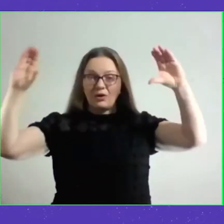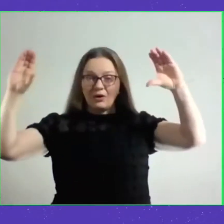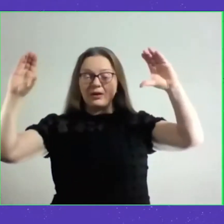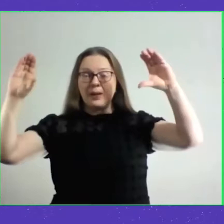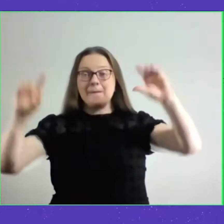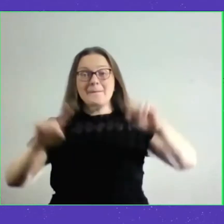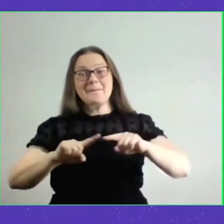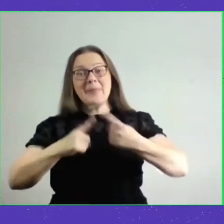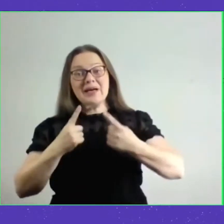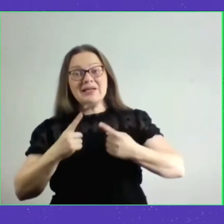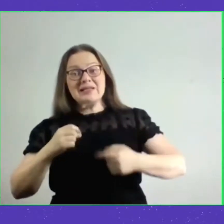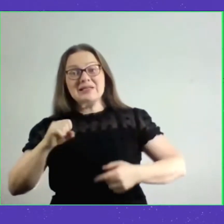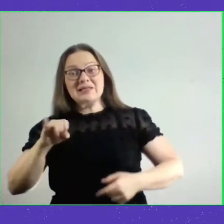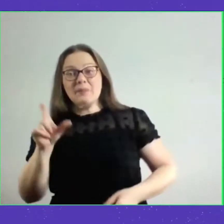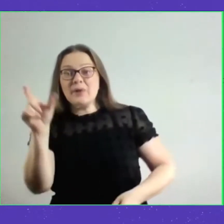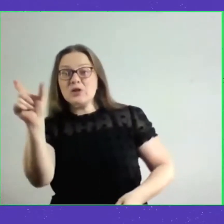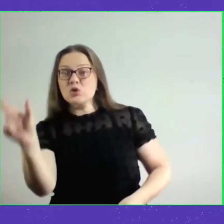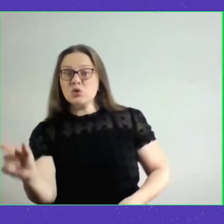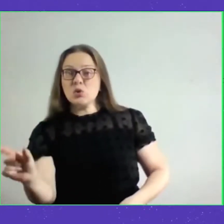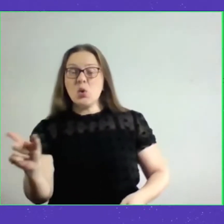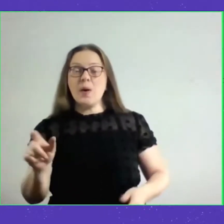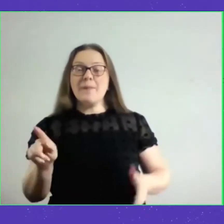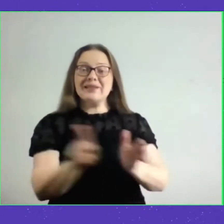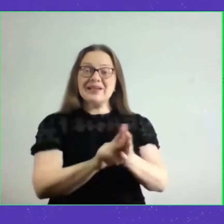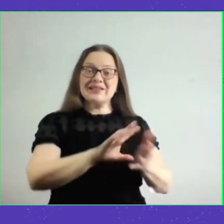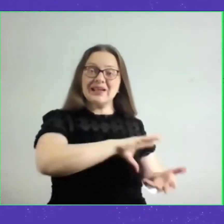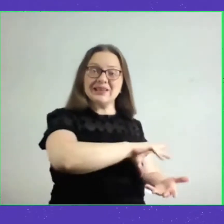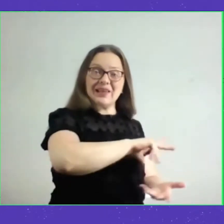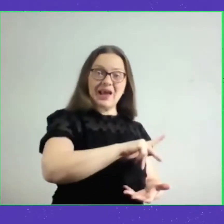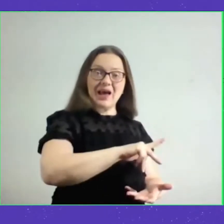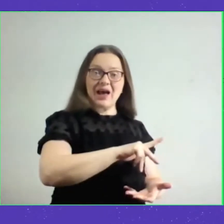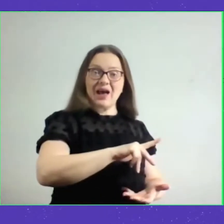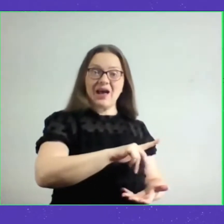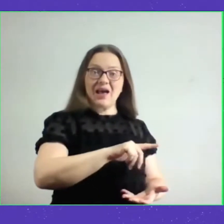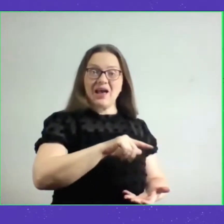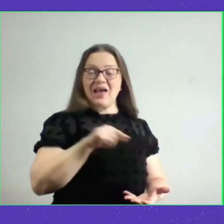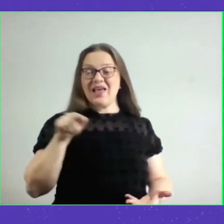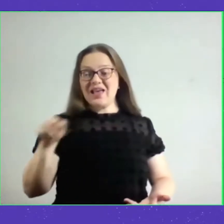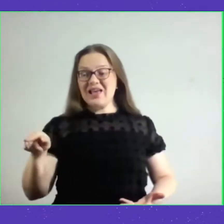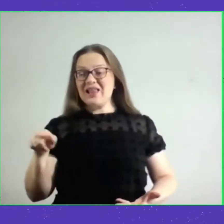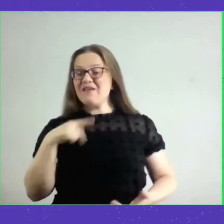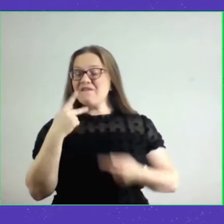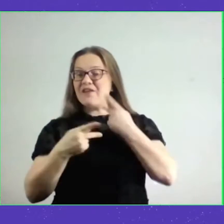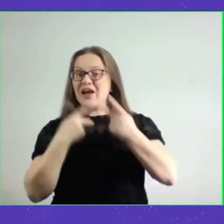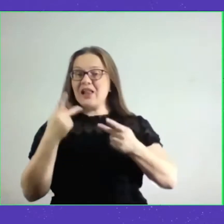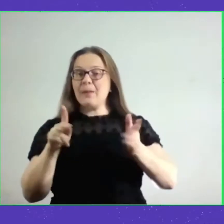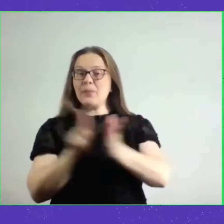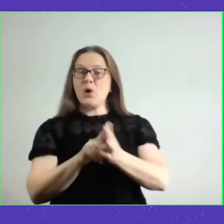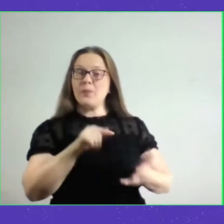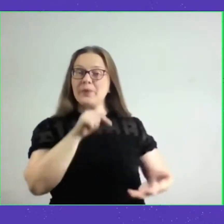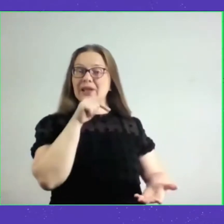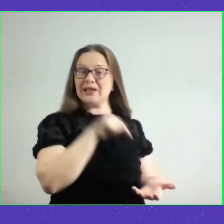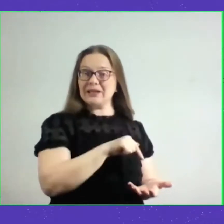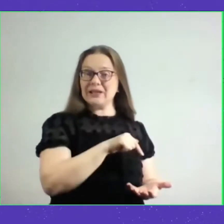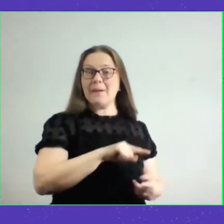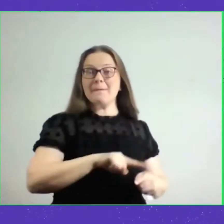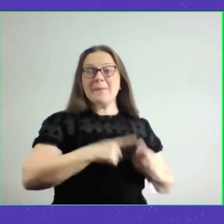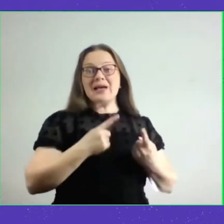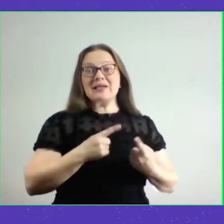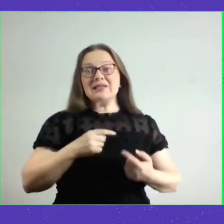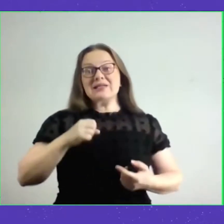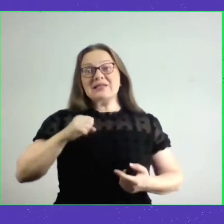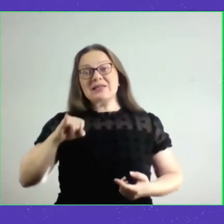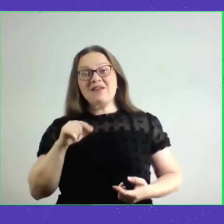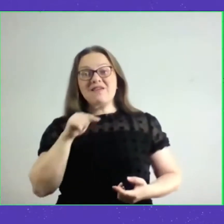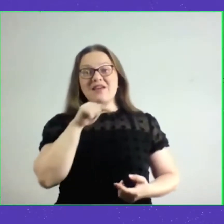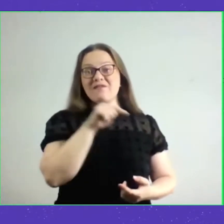terreno e fala da terra. Quem veio do céu está acima de todos. Então, aleluia, né?